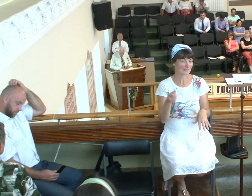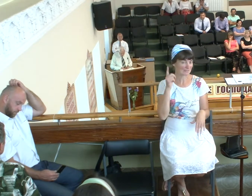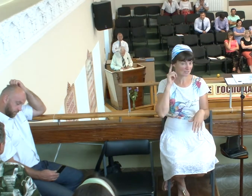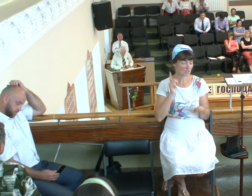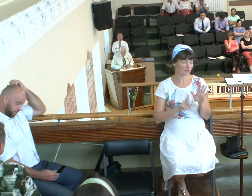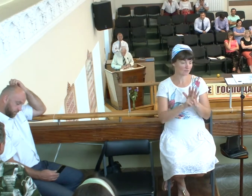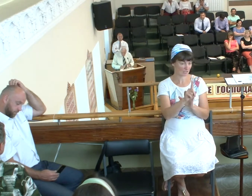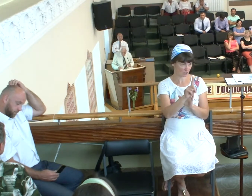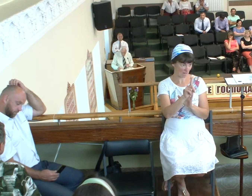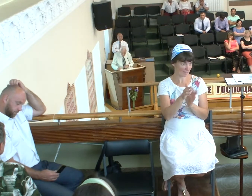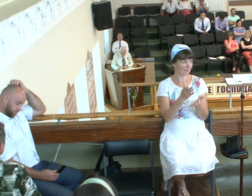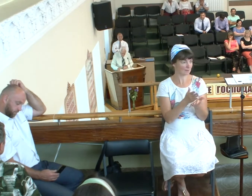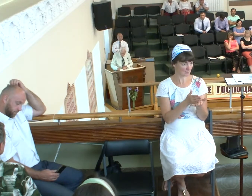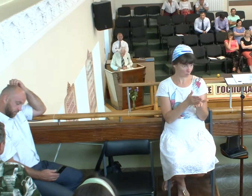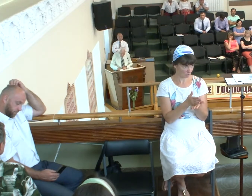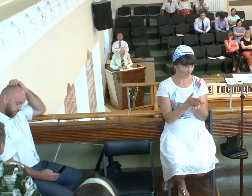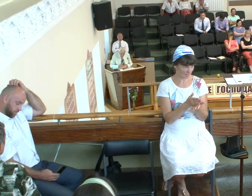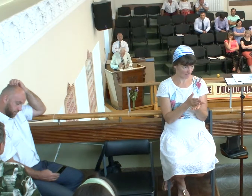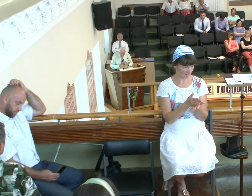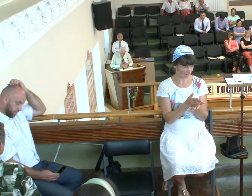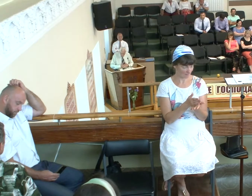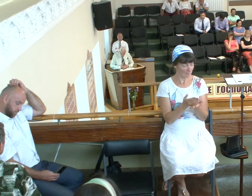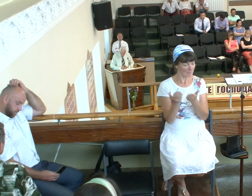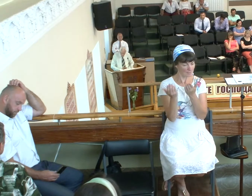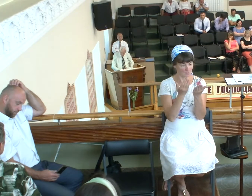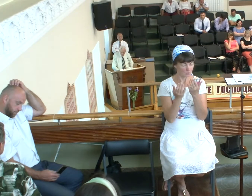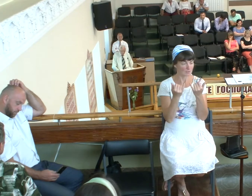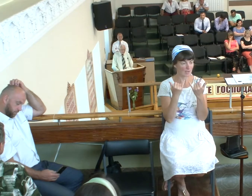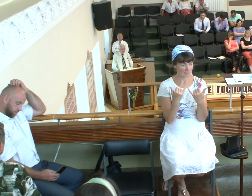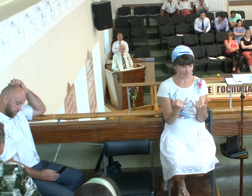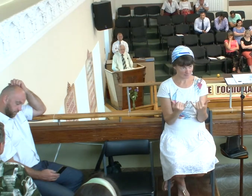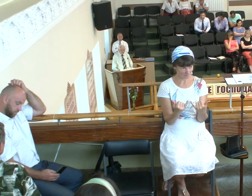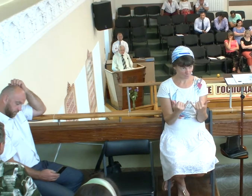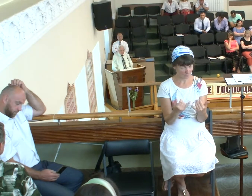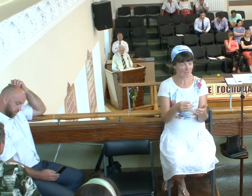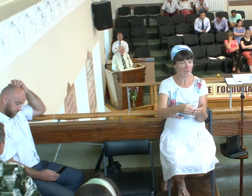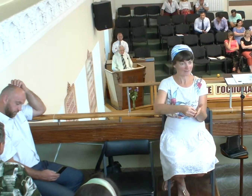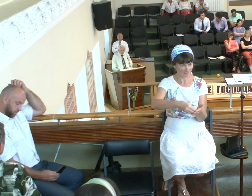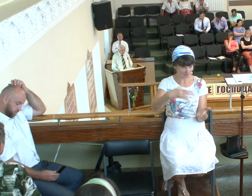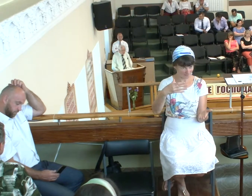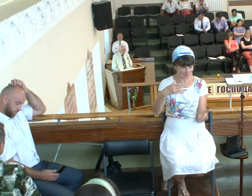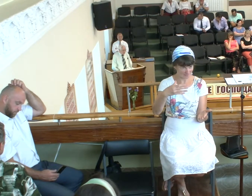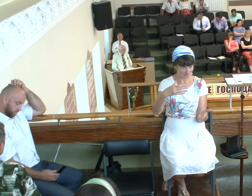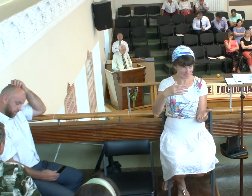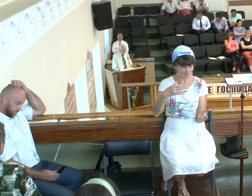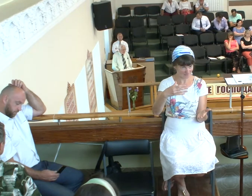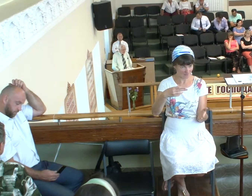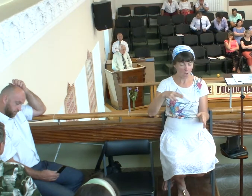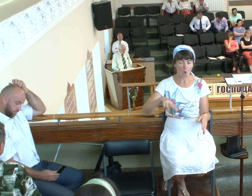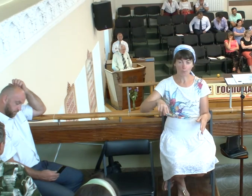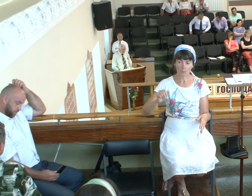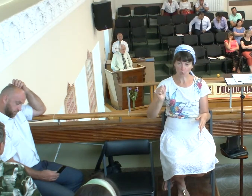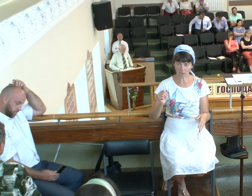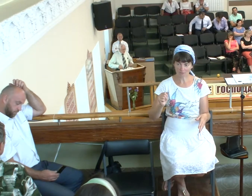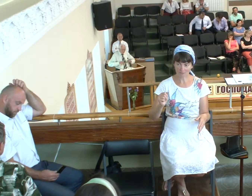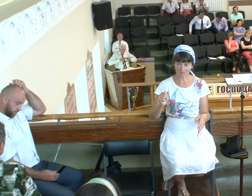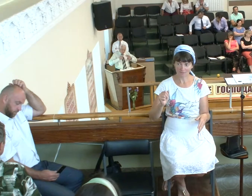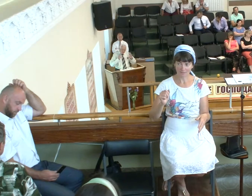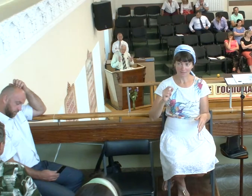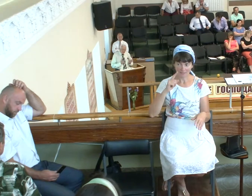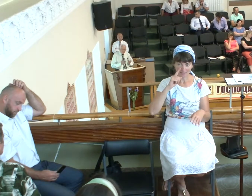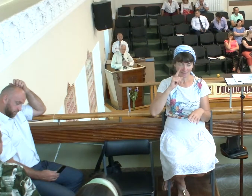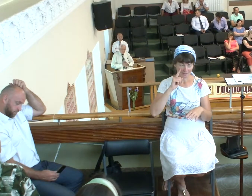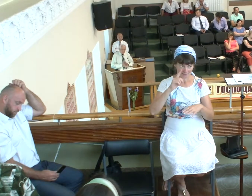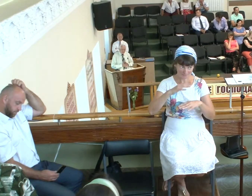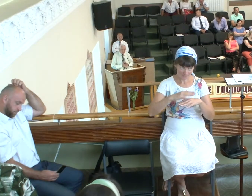собрания, то, что мы читали сегодня о драгоценностях, которые Петр заметил.